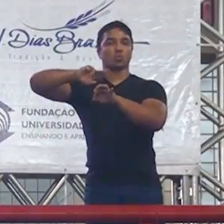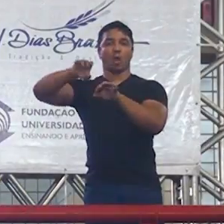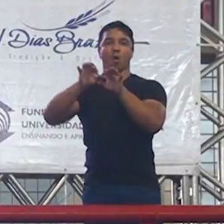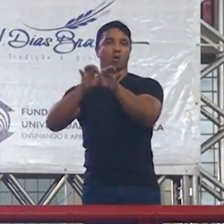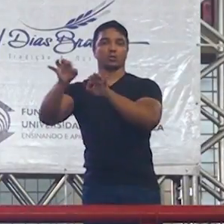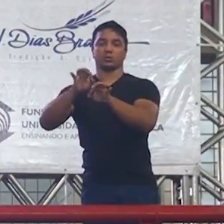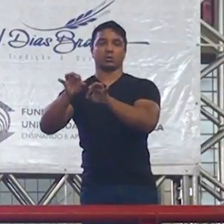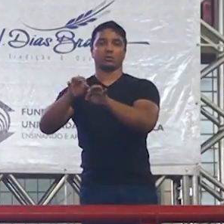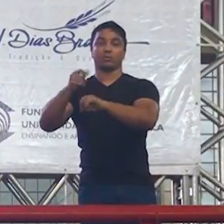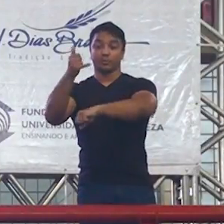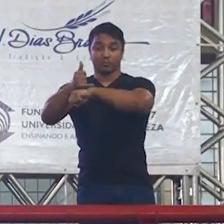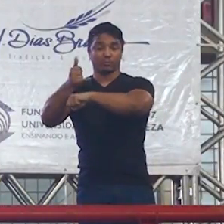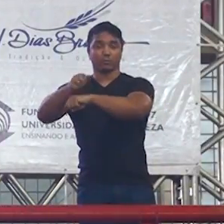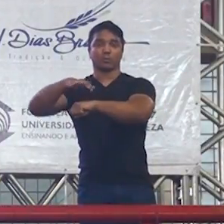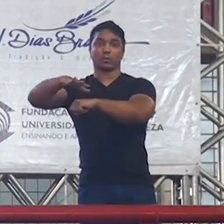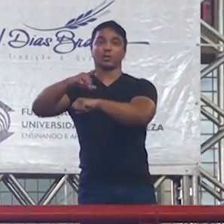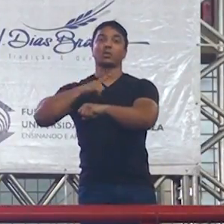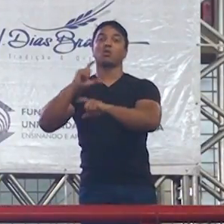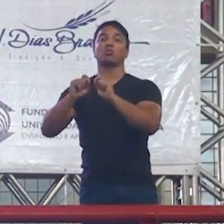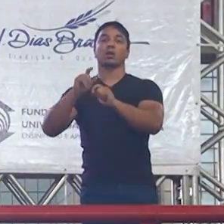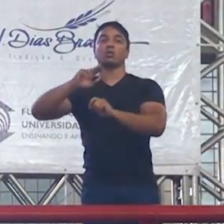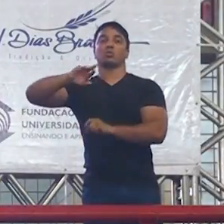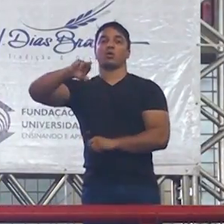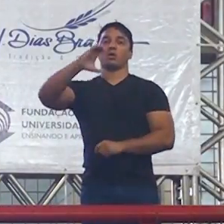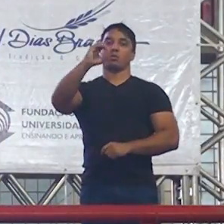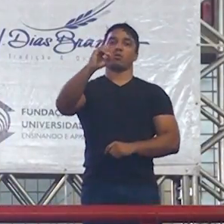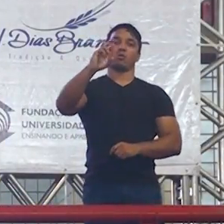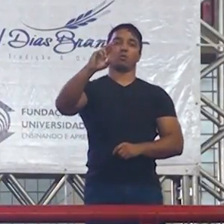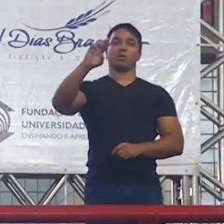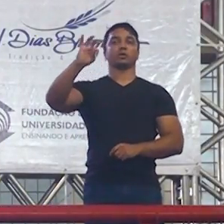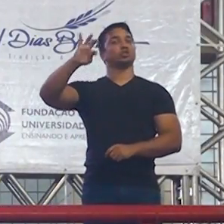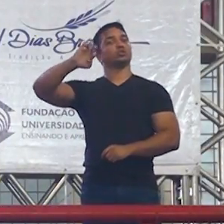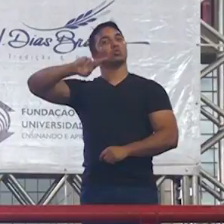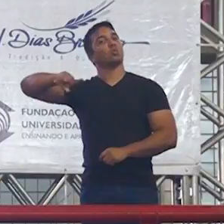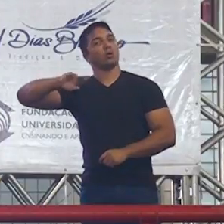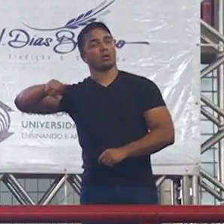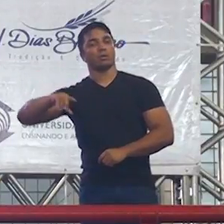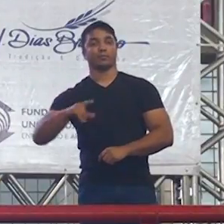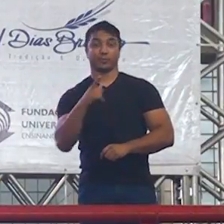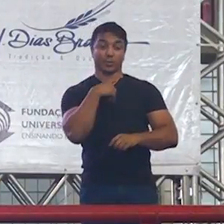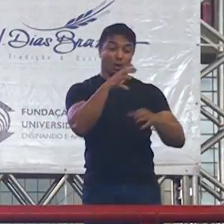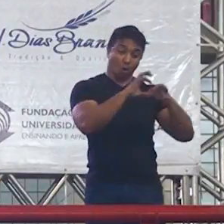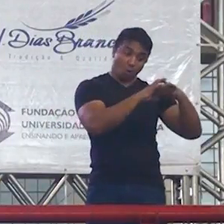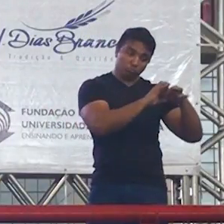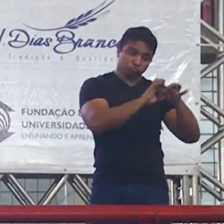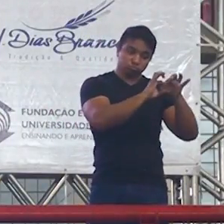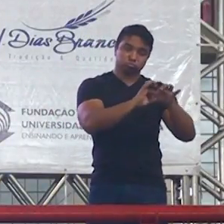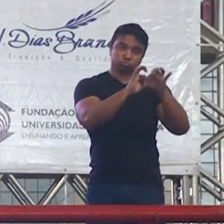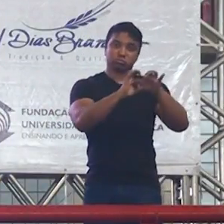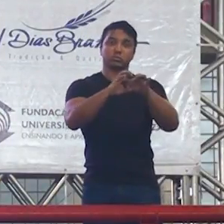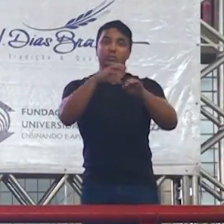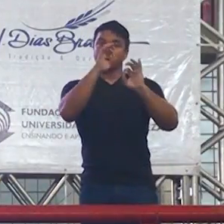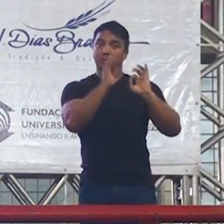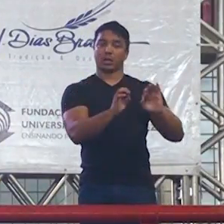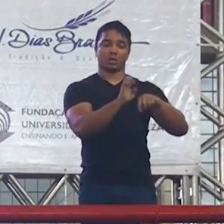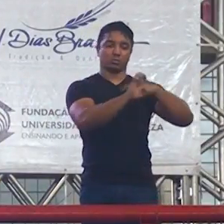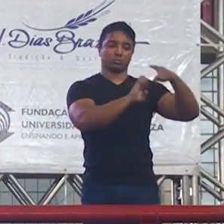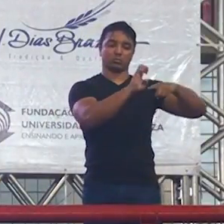Não. Se eles não são organizados, então isso não é uma corrente elétrica. Corrente elétrica é quando os elétrons se